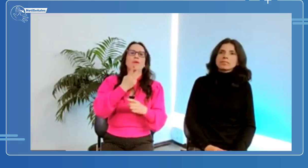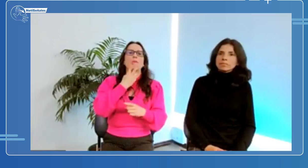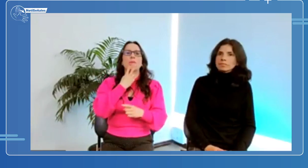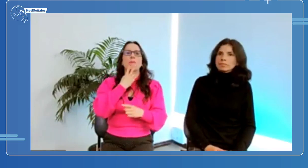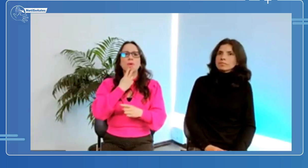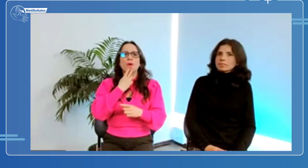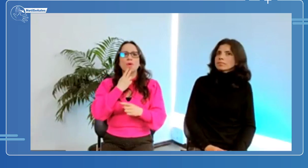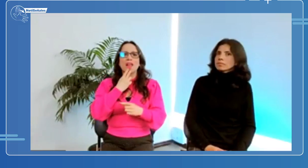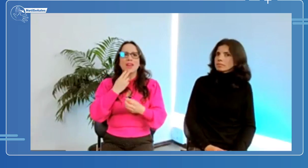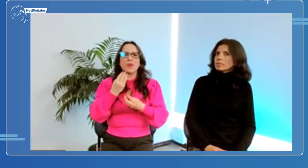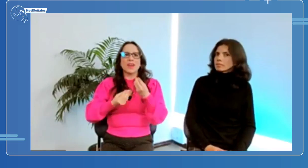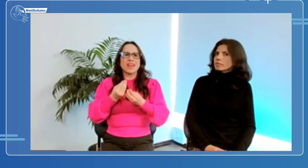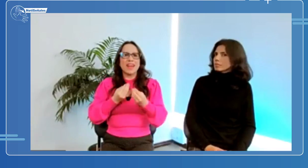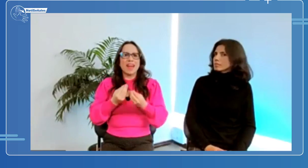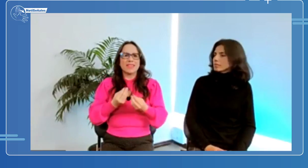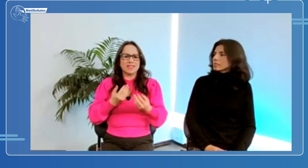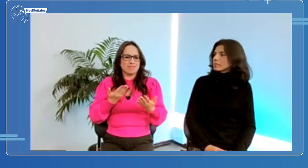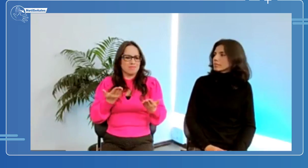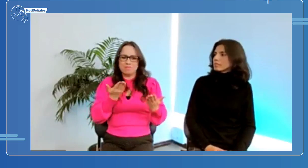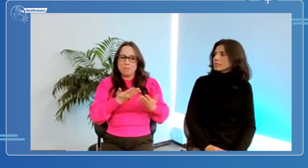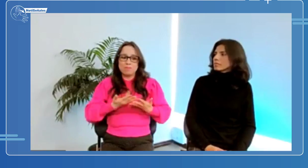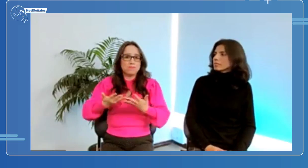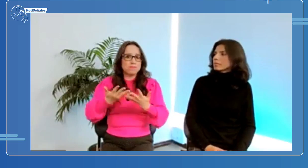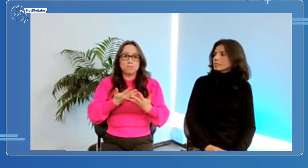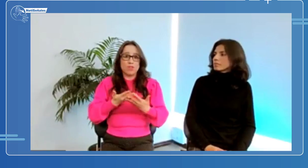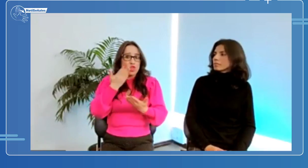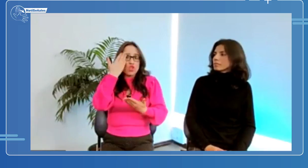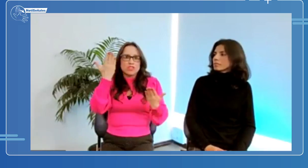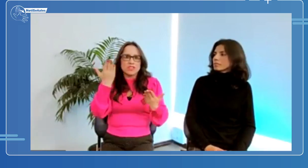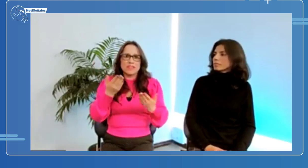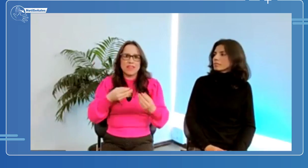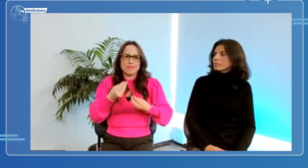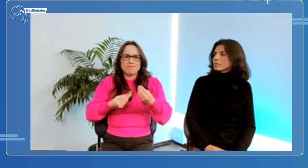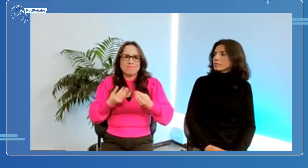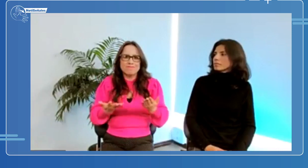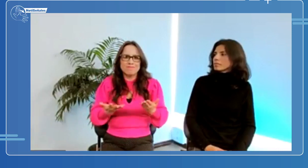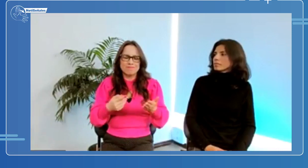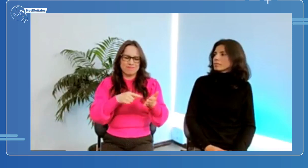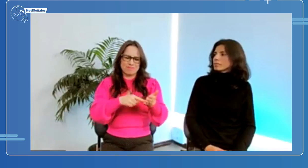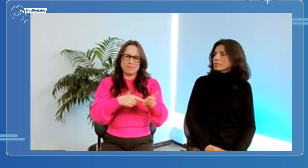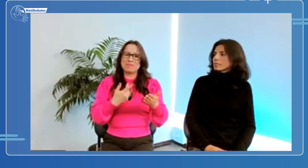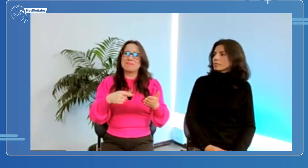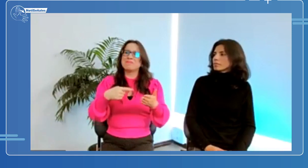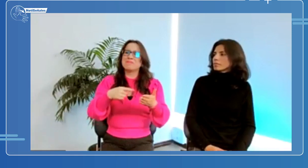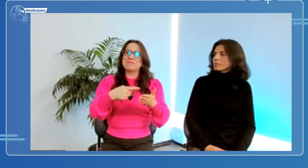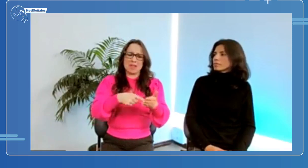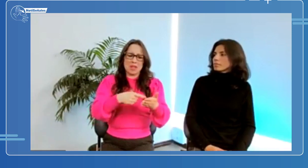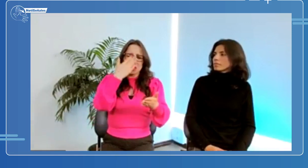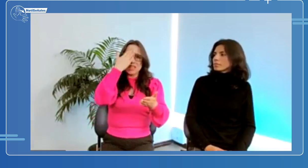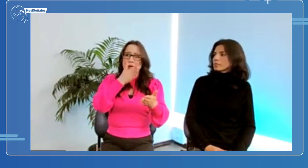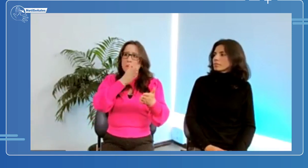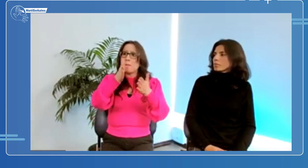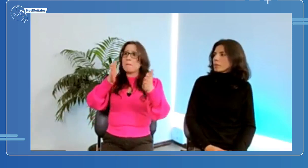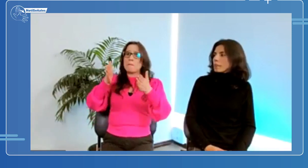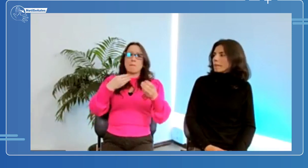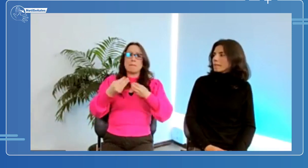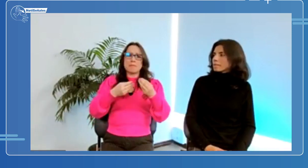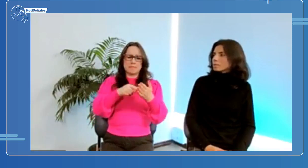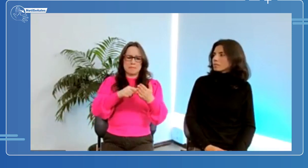conocen, cierta terminología o vocabulario, no saben qué hacer frente al trámite. Y pues llegaban preguntando